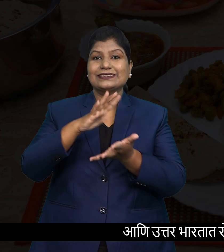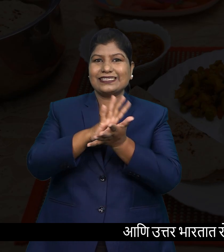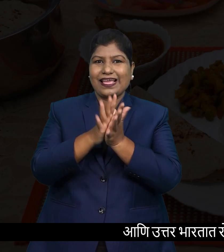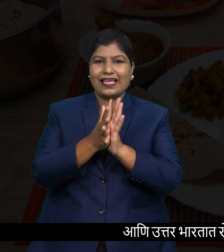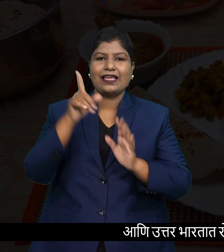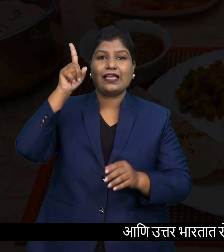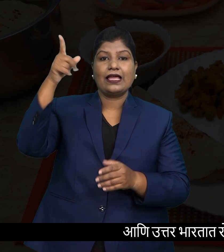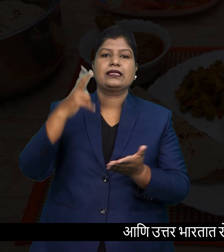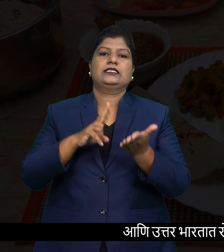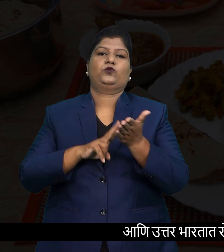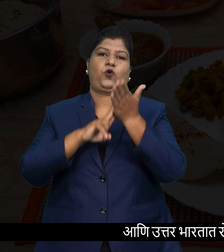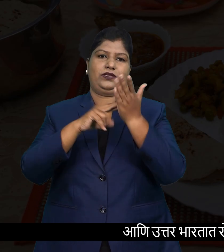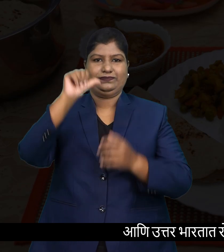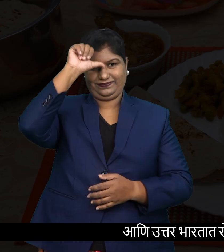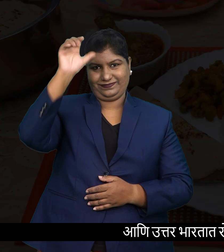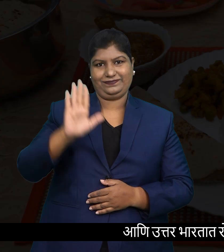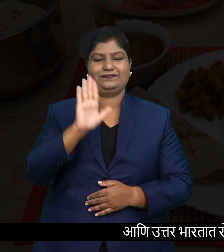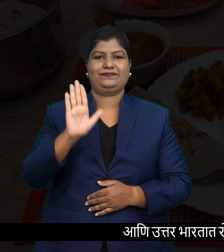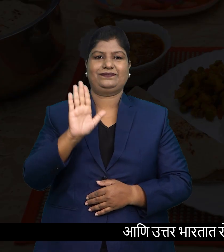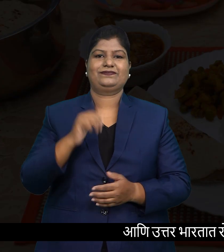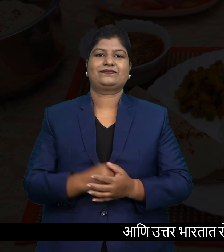चपाती सर्वाधिक वापरली जाते.